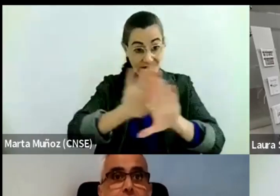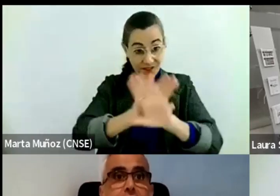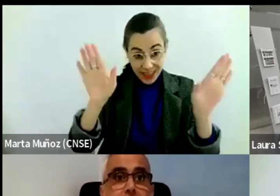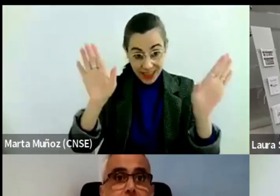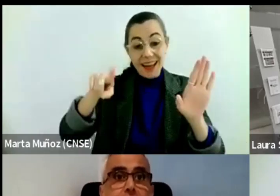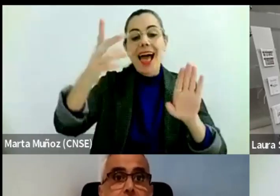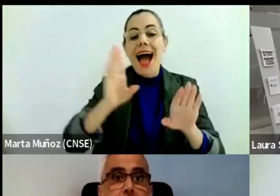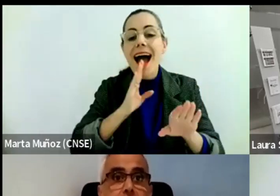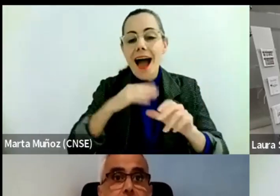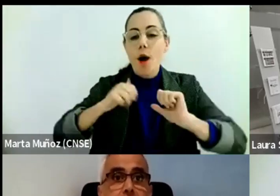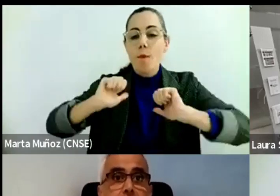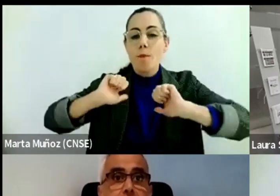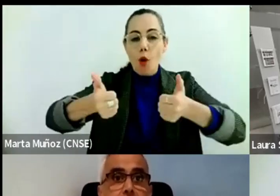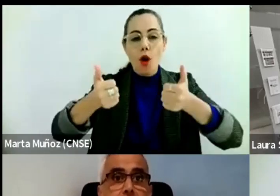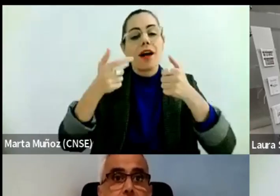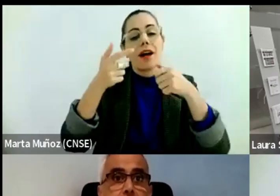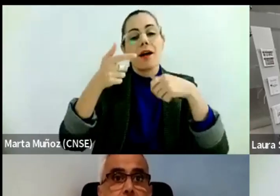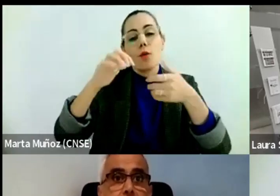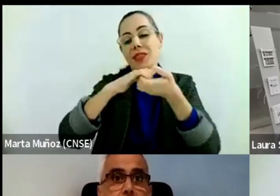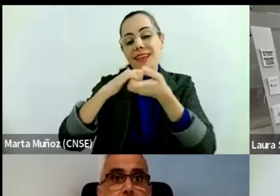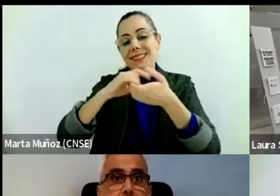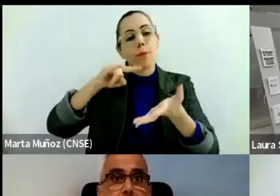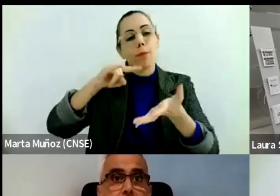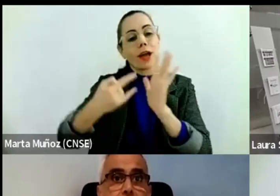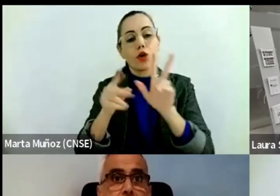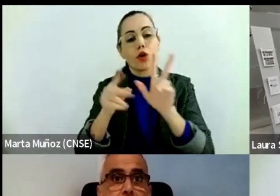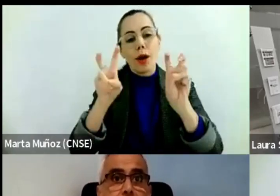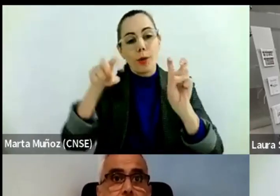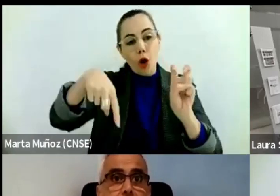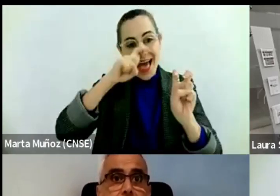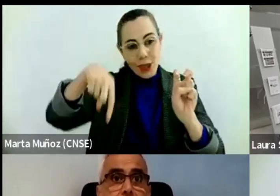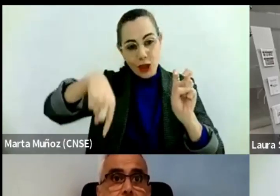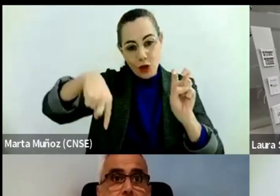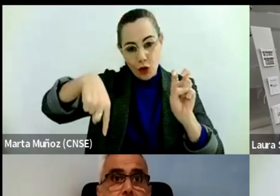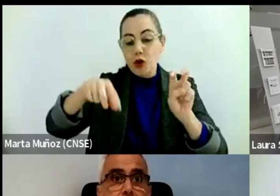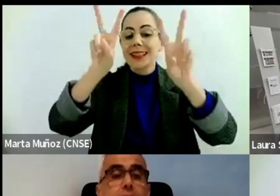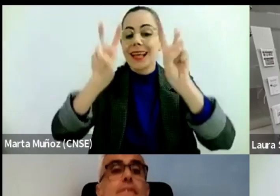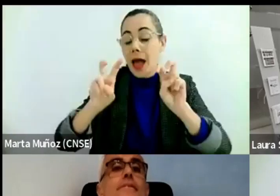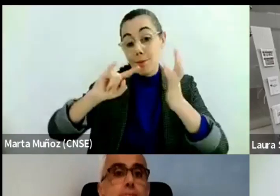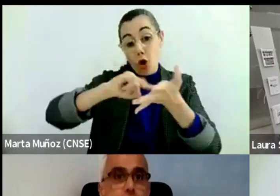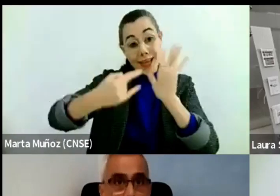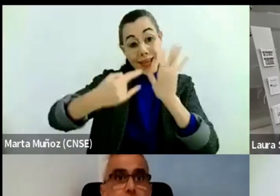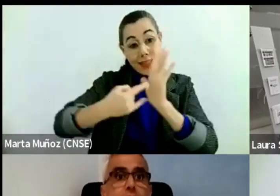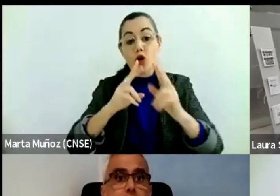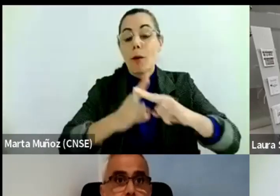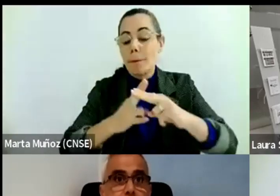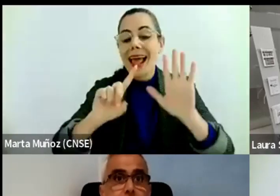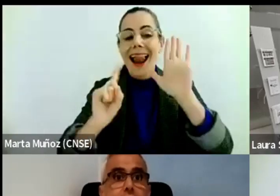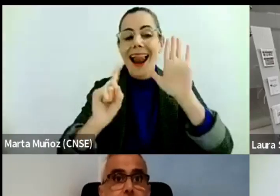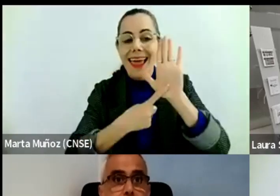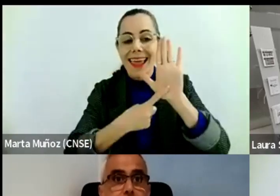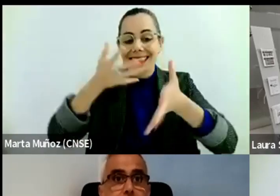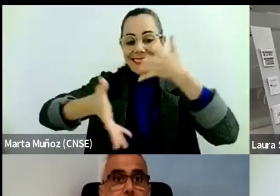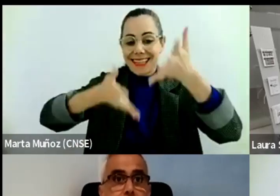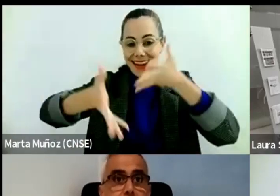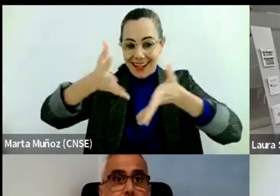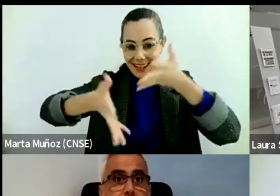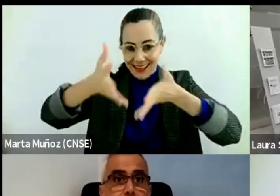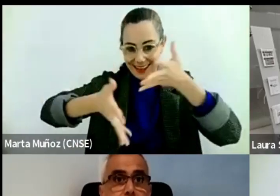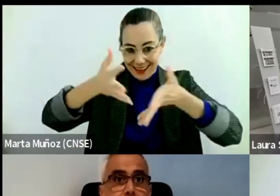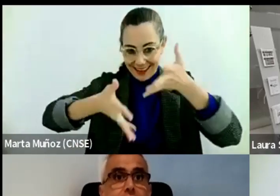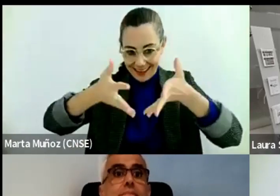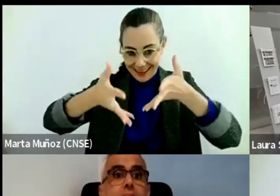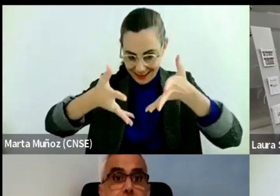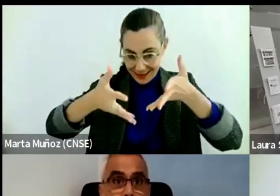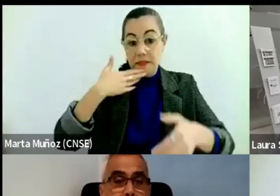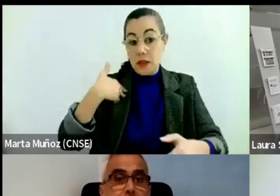fenomenal. Sí, sí, una vez que finalice esto, bueno, pues es un proyecto nuevo que inicia FENSE este año, que